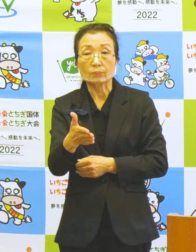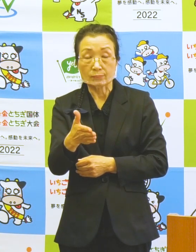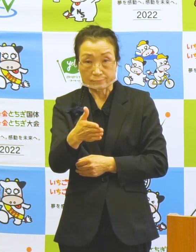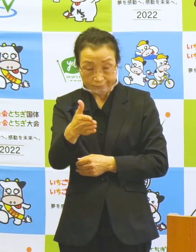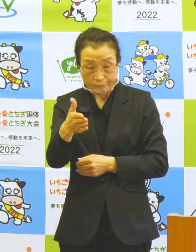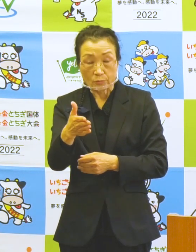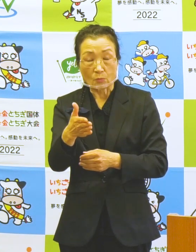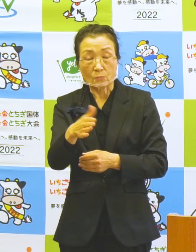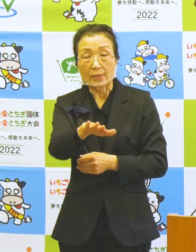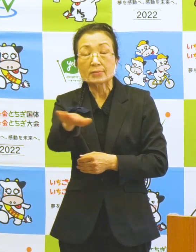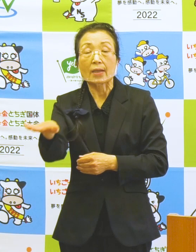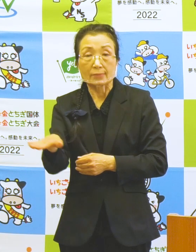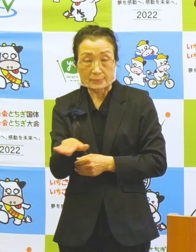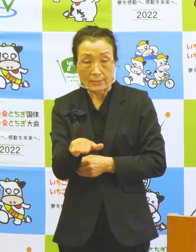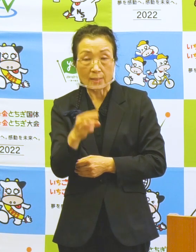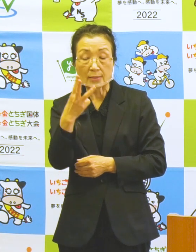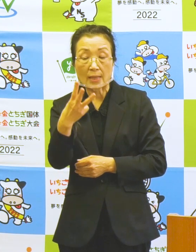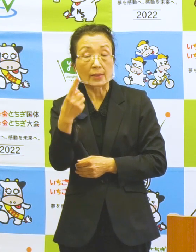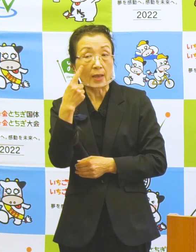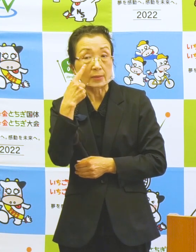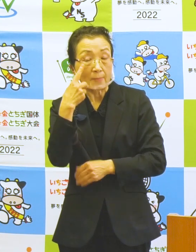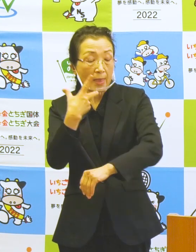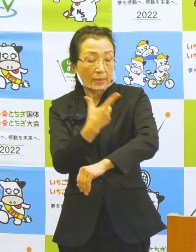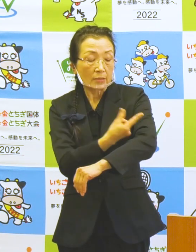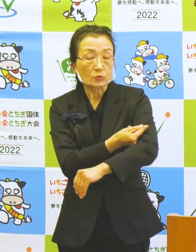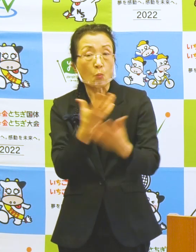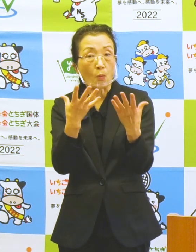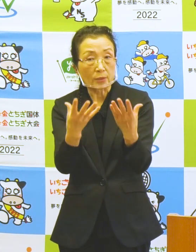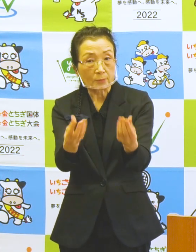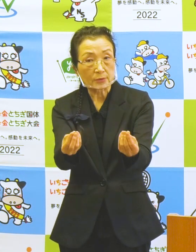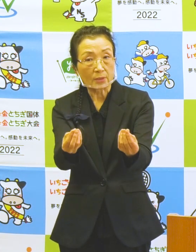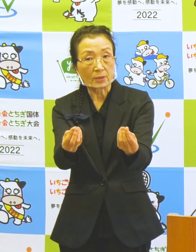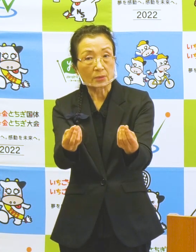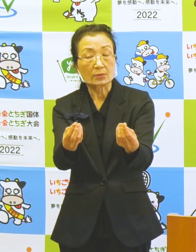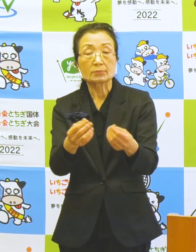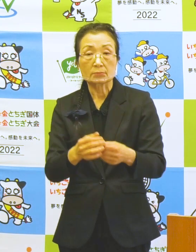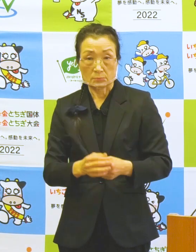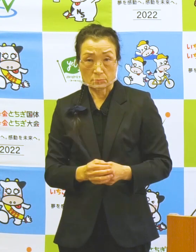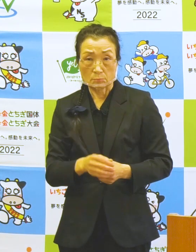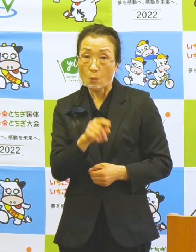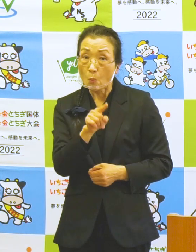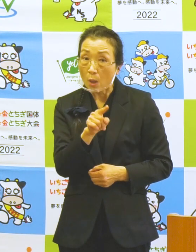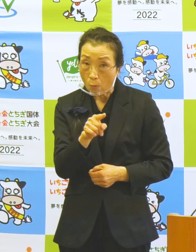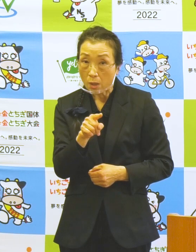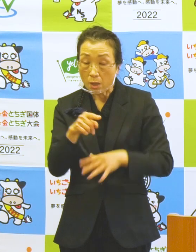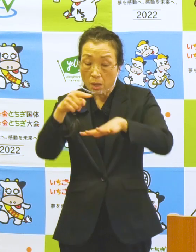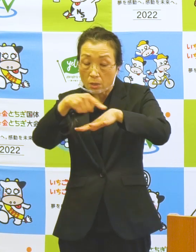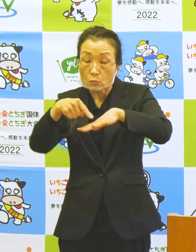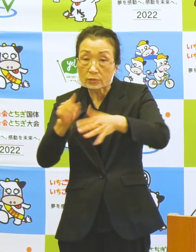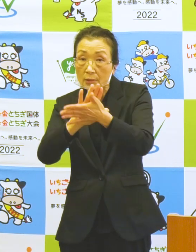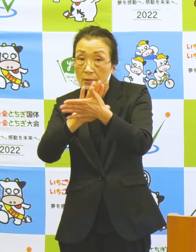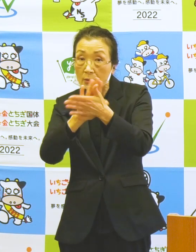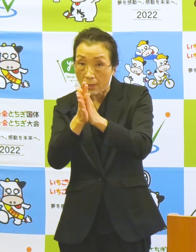53.6% の方が3回目接種を終えております。これは栃木県内の